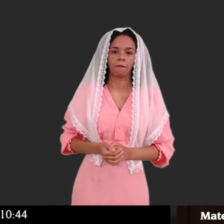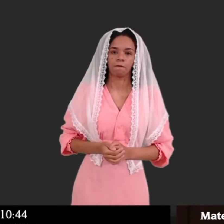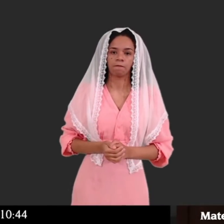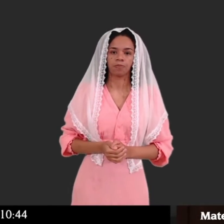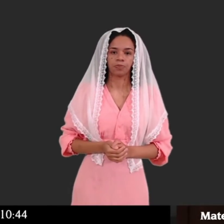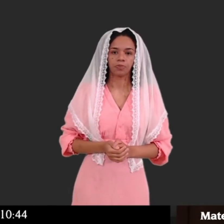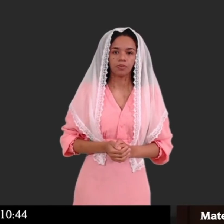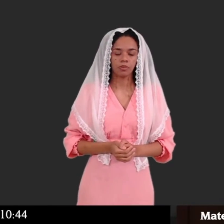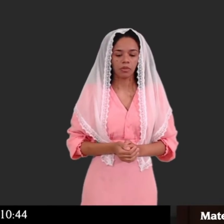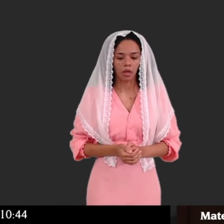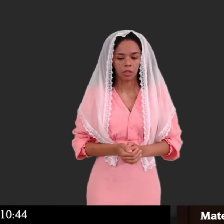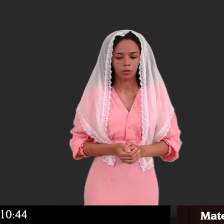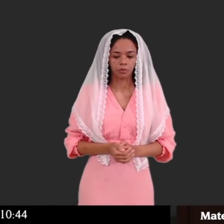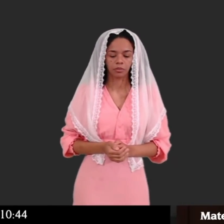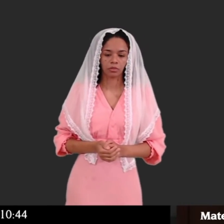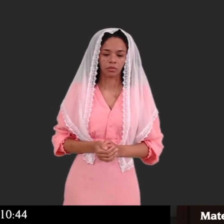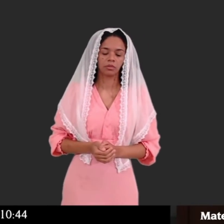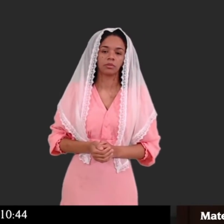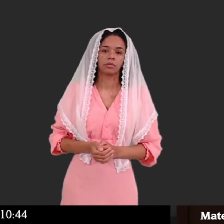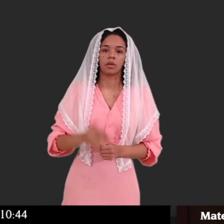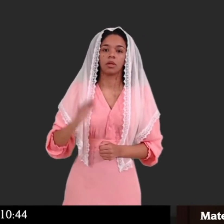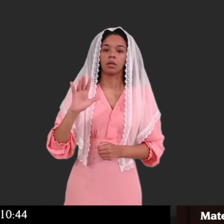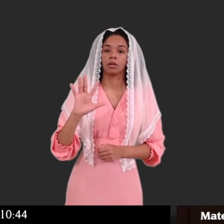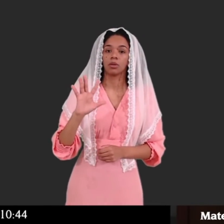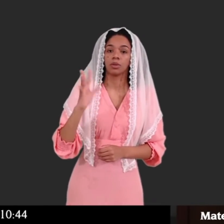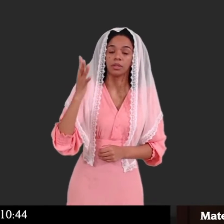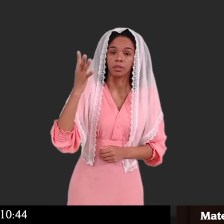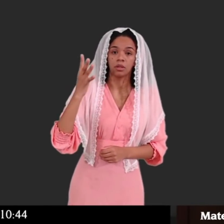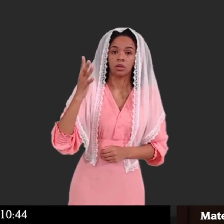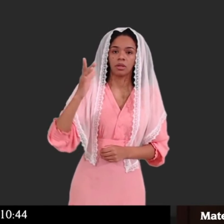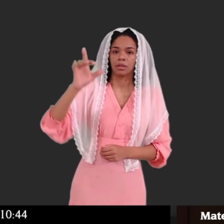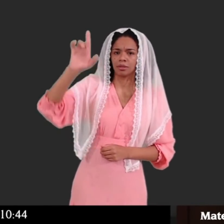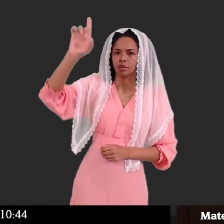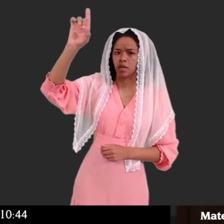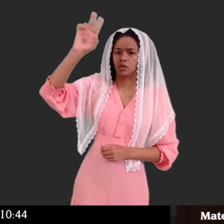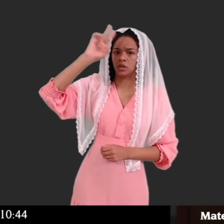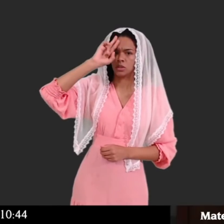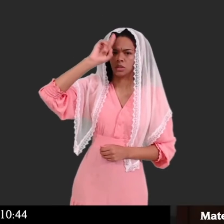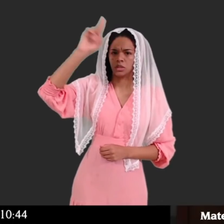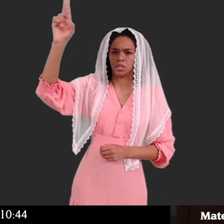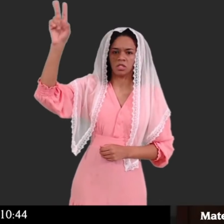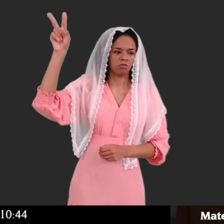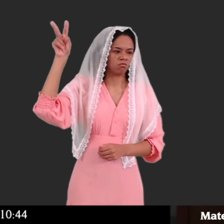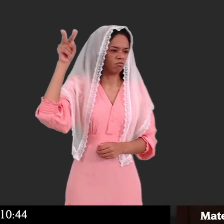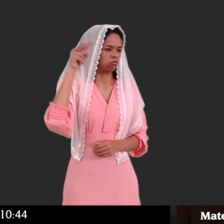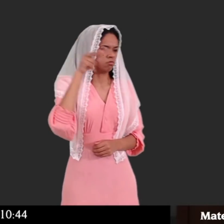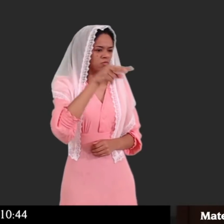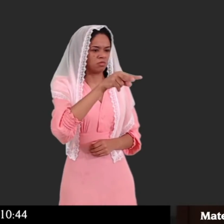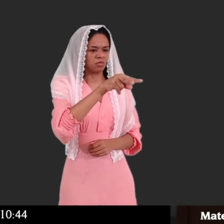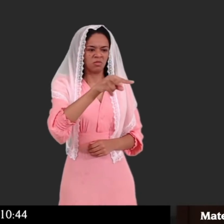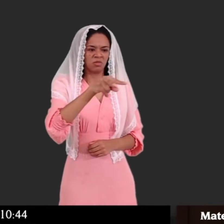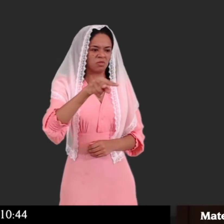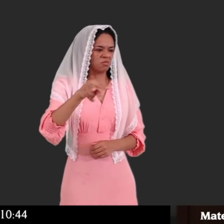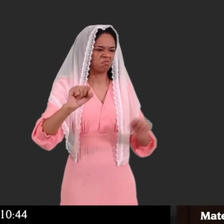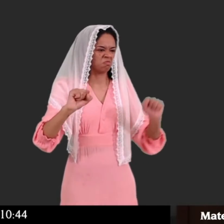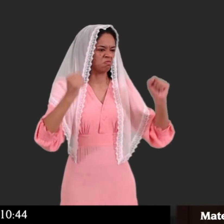O ponto foi que o Senhor Deus se irritou, e lá do alto das suas moradas, esse cheiro